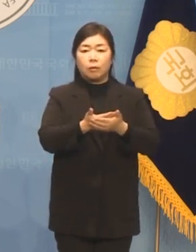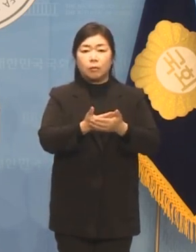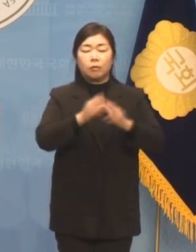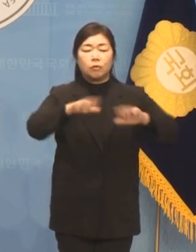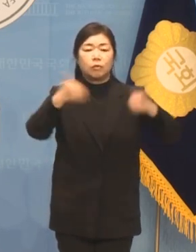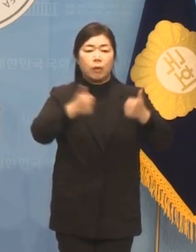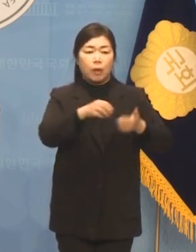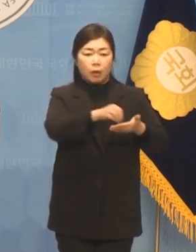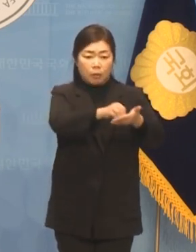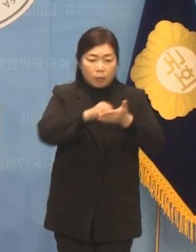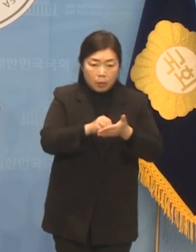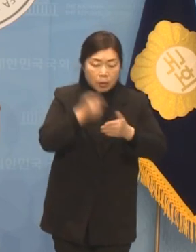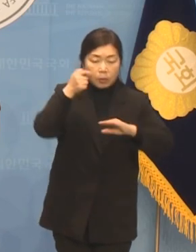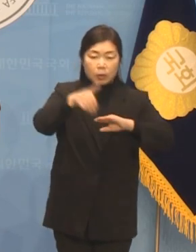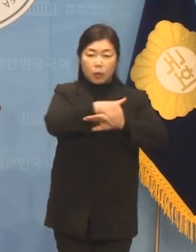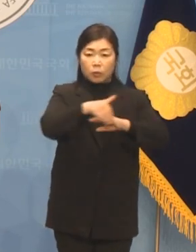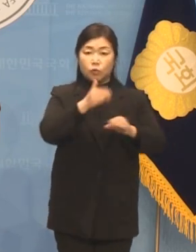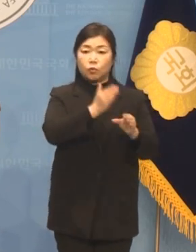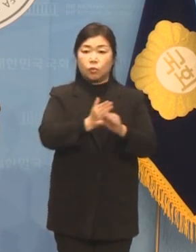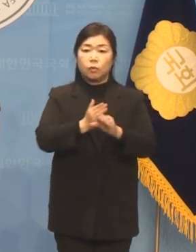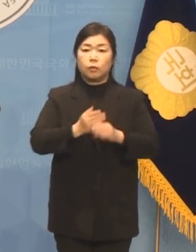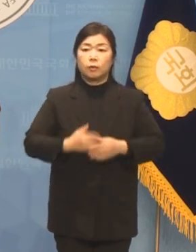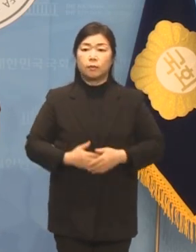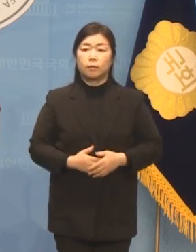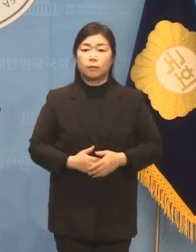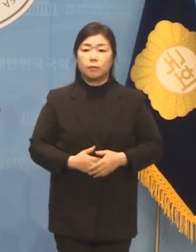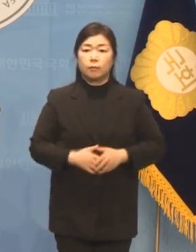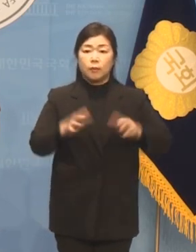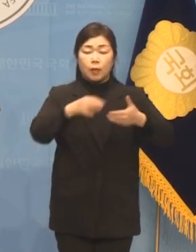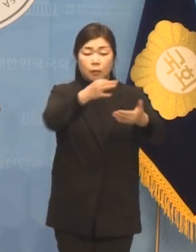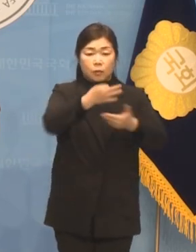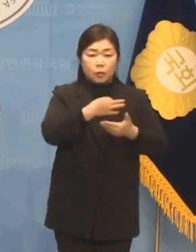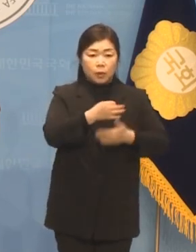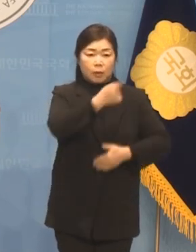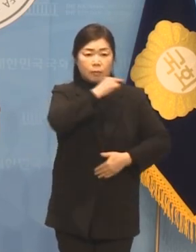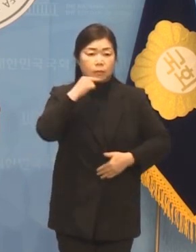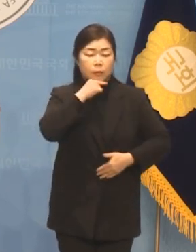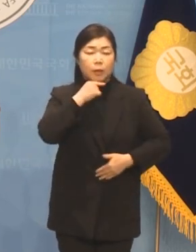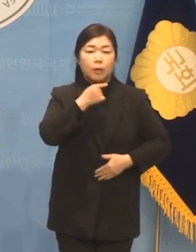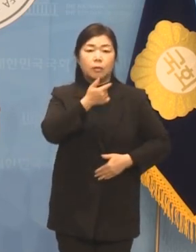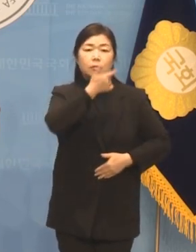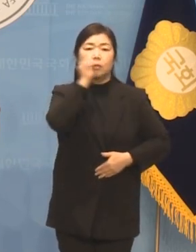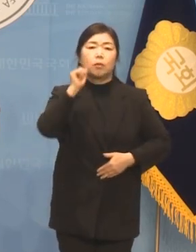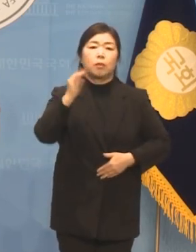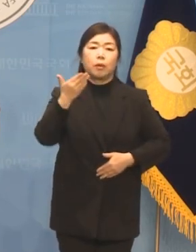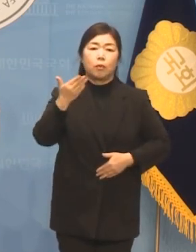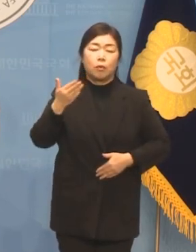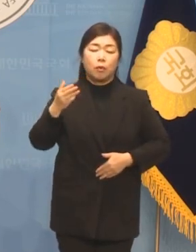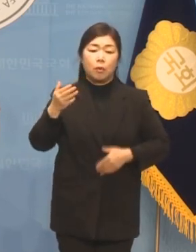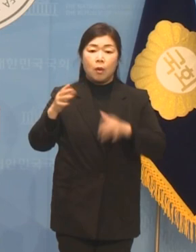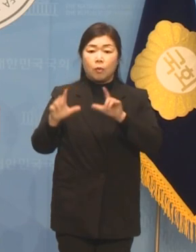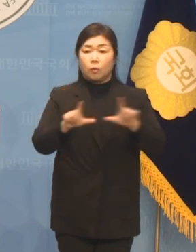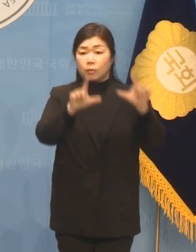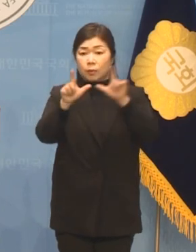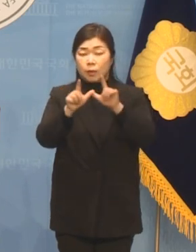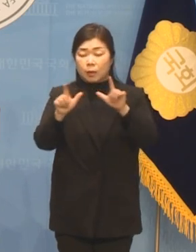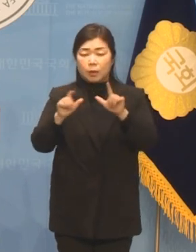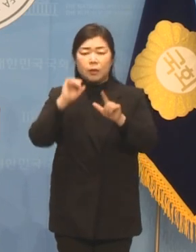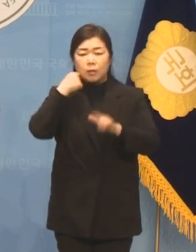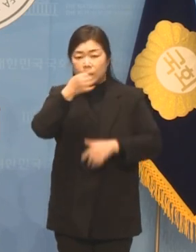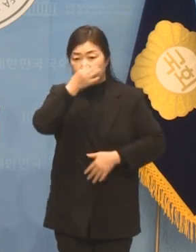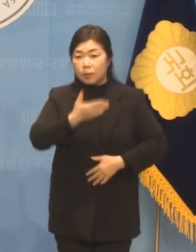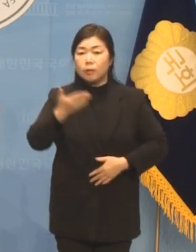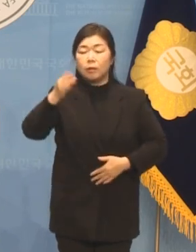것입니다 나라 고가는 텅텅 비어가고 국민의 삶은 무너지는데이 정권은